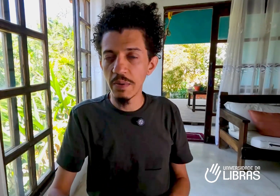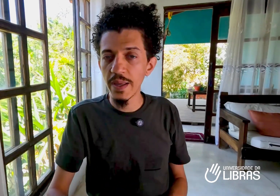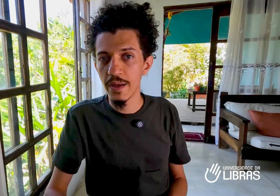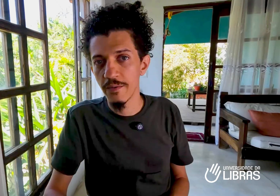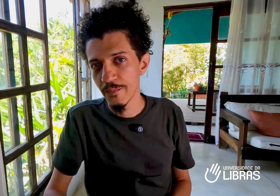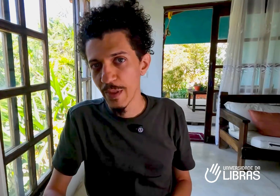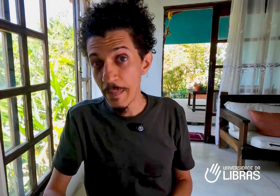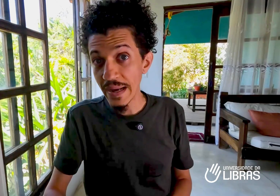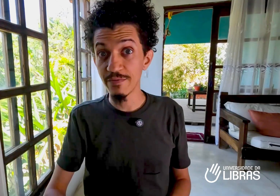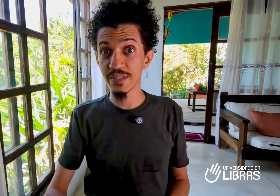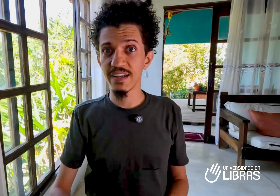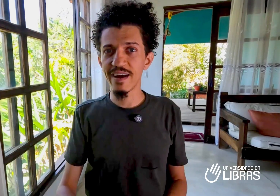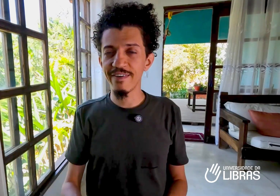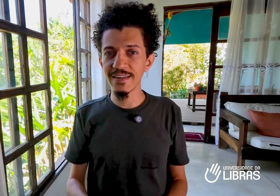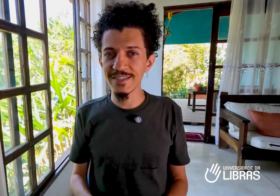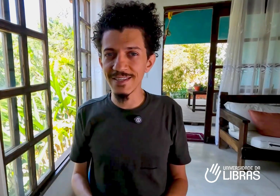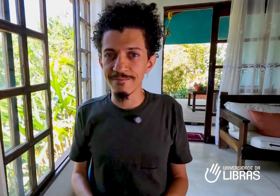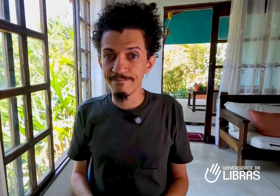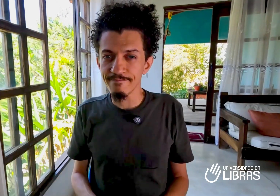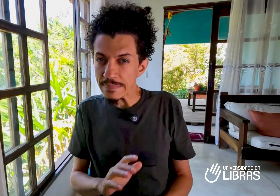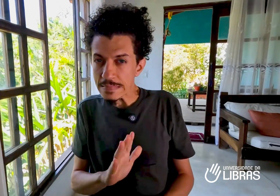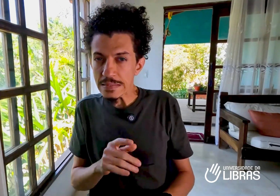banheiro. Mas se você vai e fala assim,